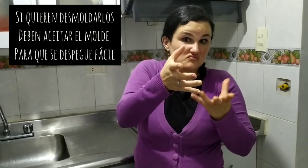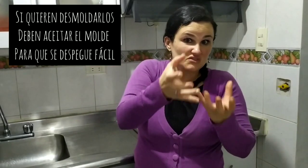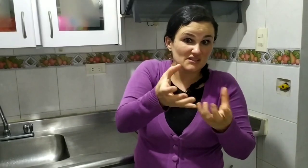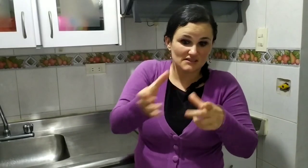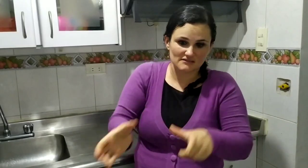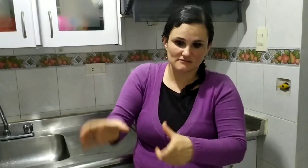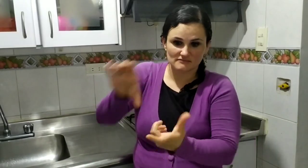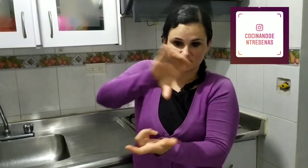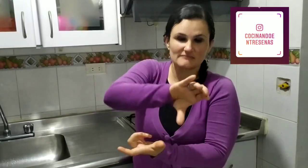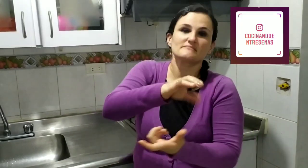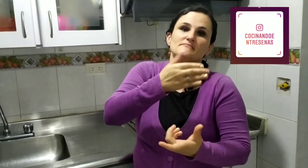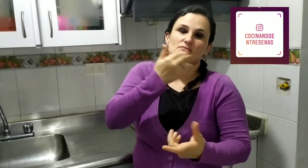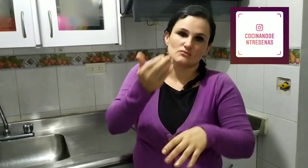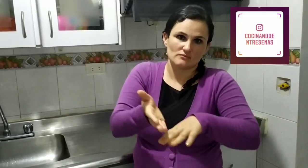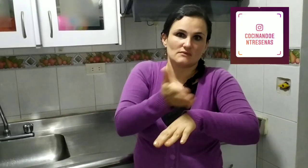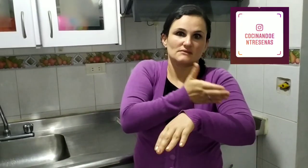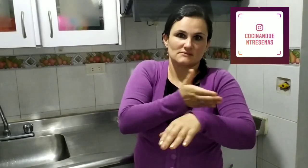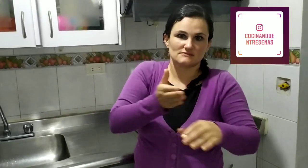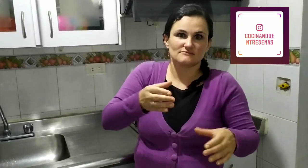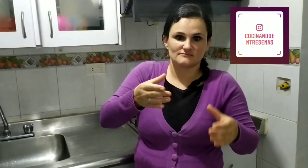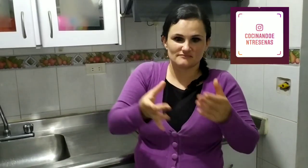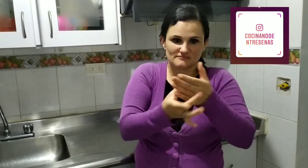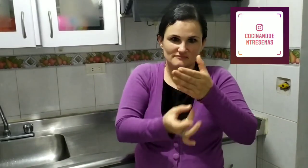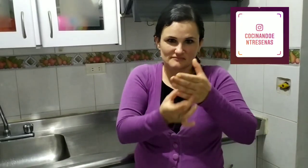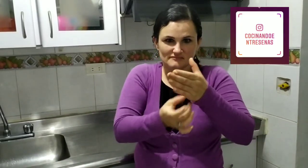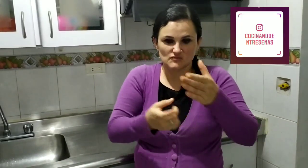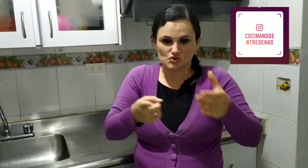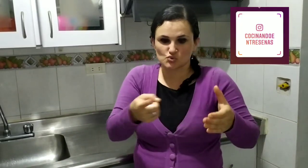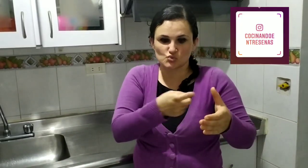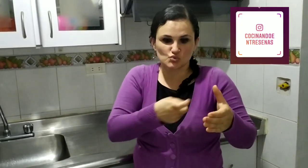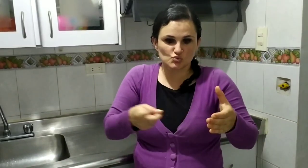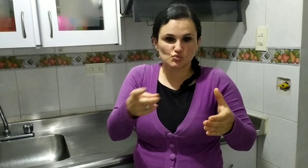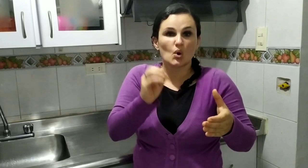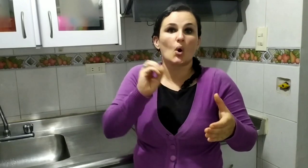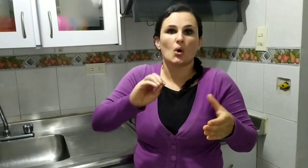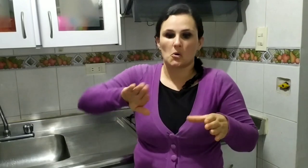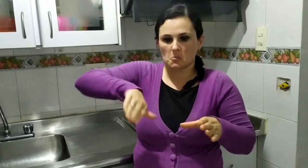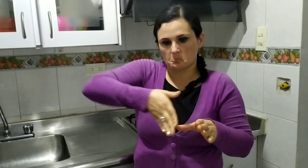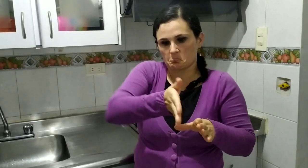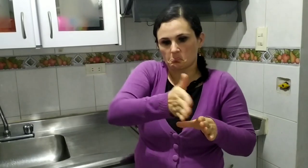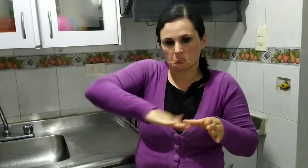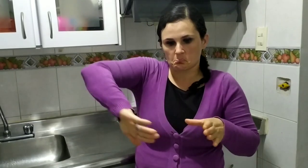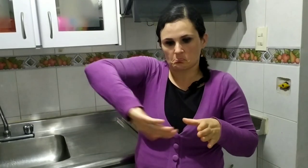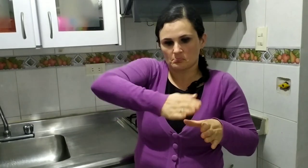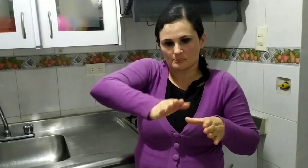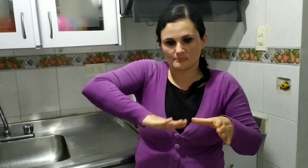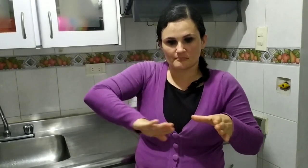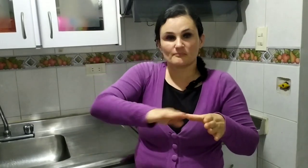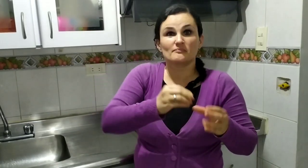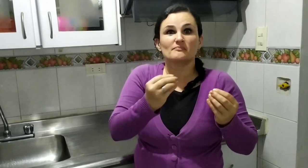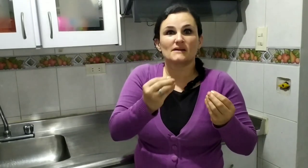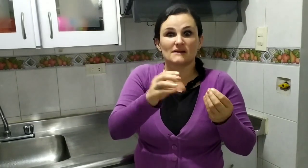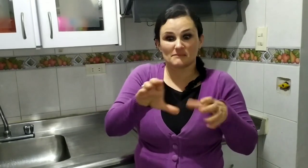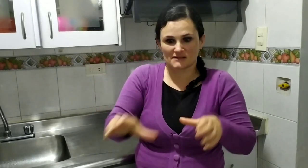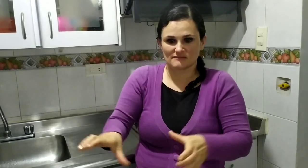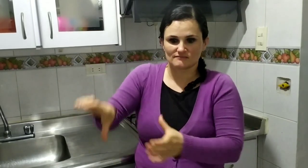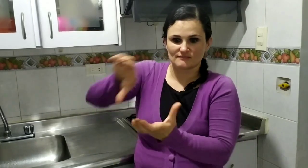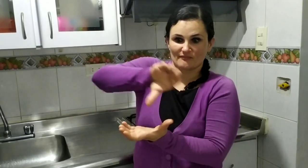engrasar el molde para que les sea fácil sacarlo del molde. Yo la voy a dejar así en